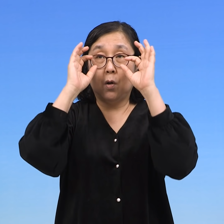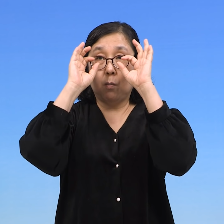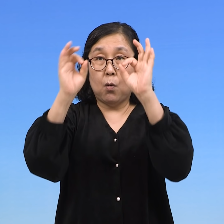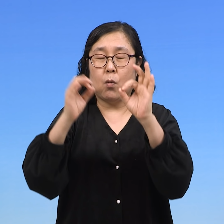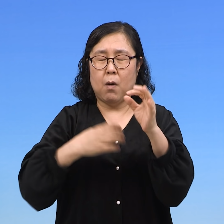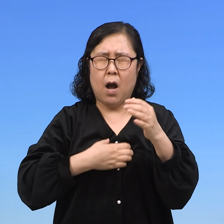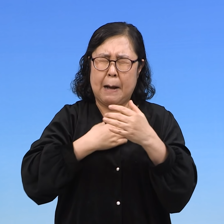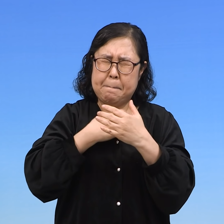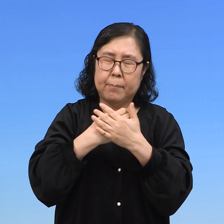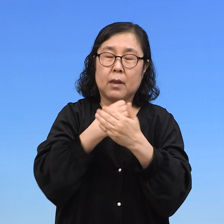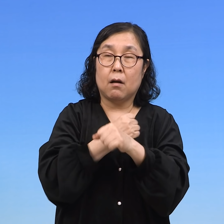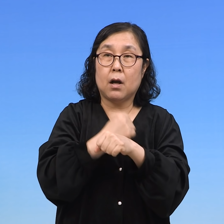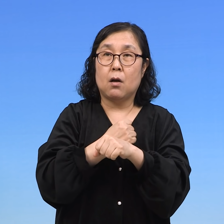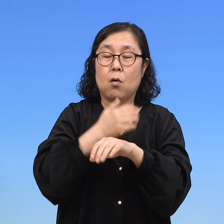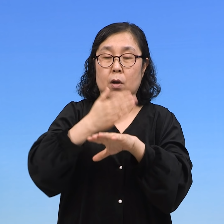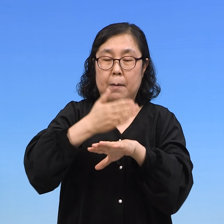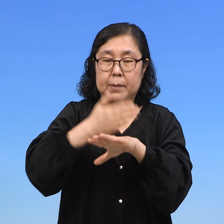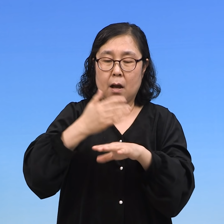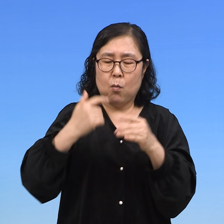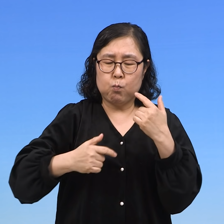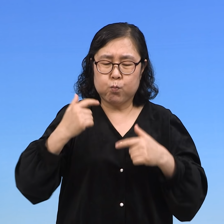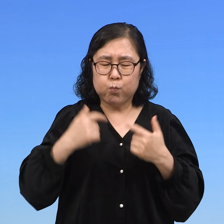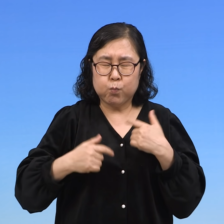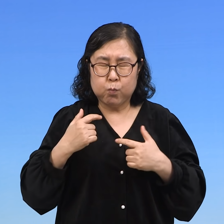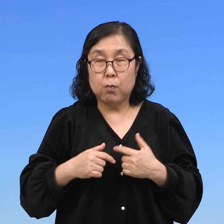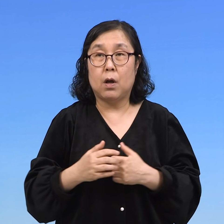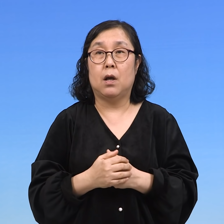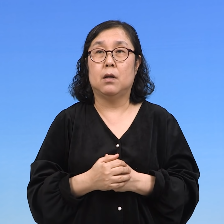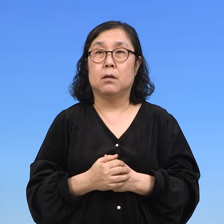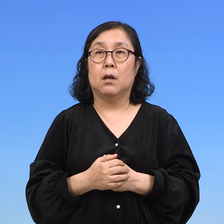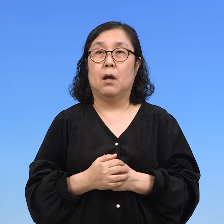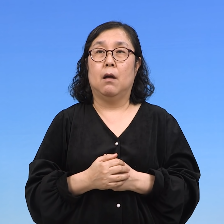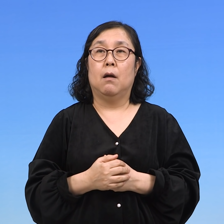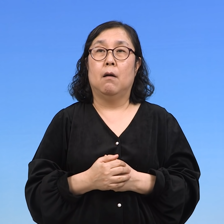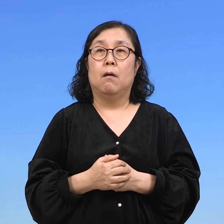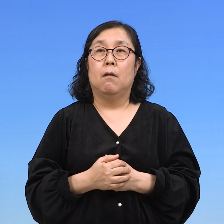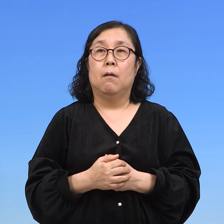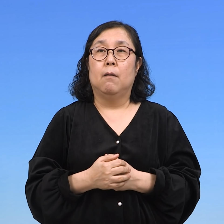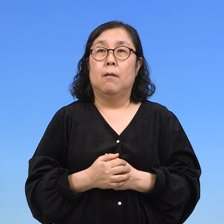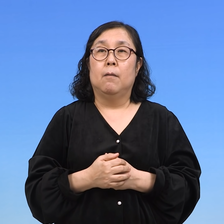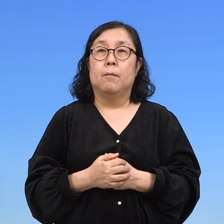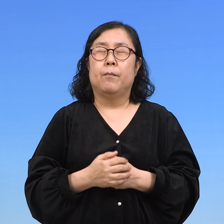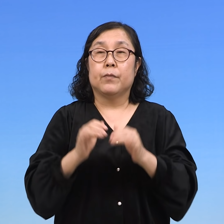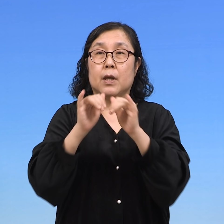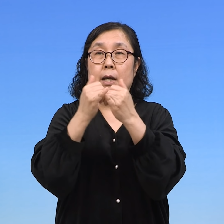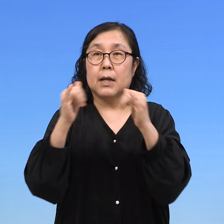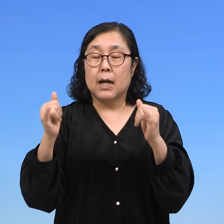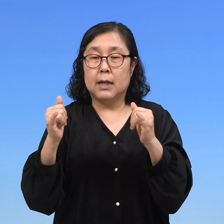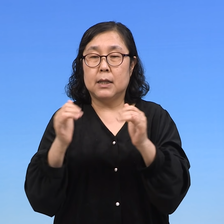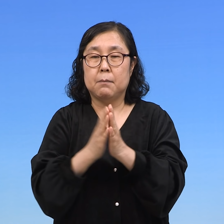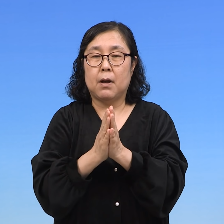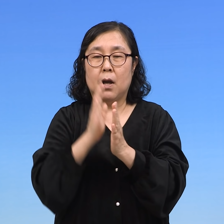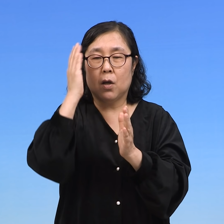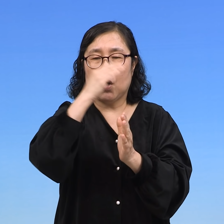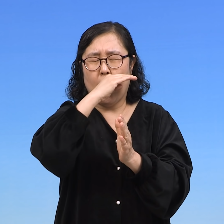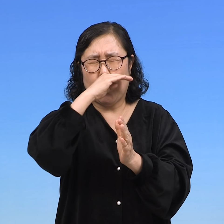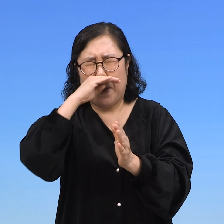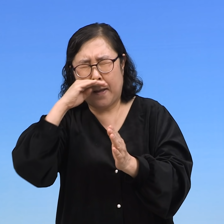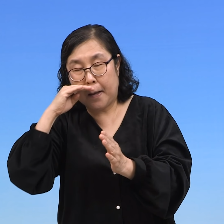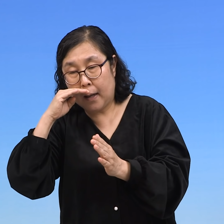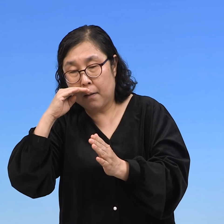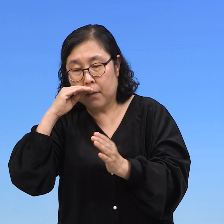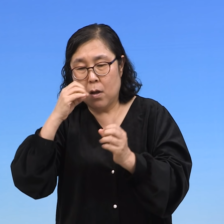감격하고 감사하고 기뻐 지난주 제가 설교 시간에 말씀드렸잖아요 인간이 경의감을